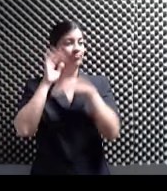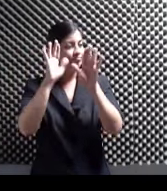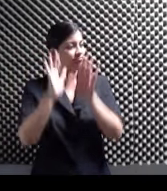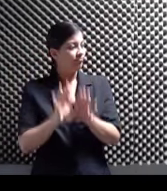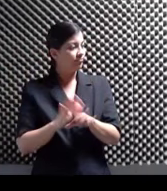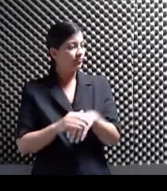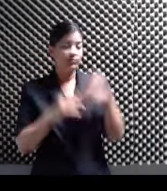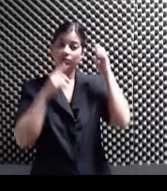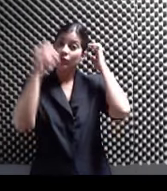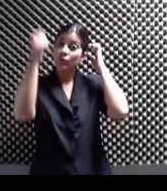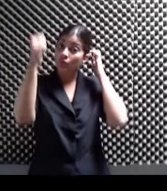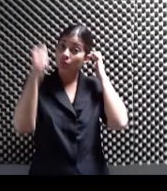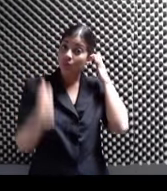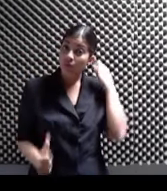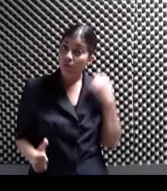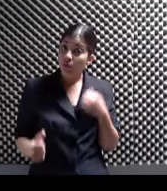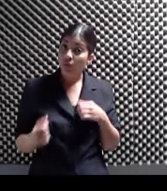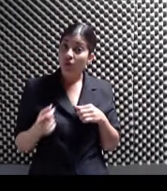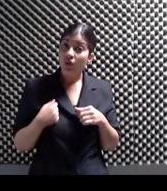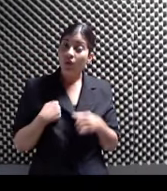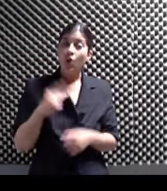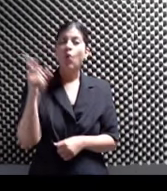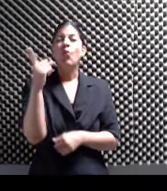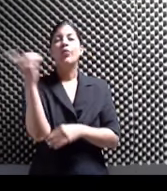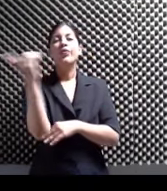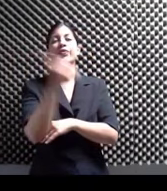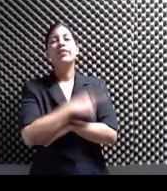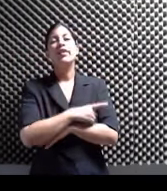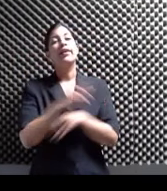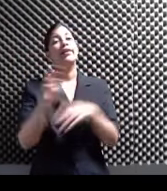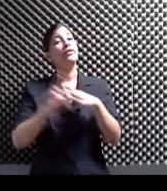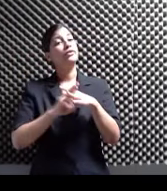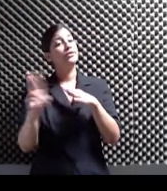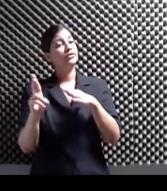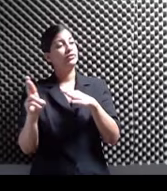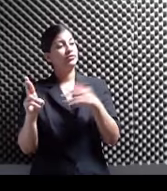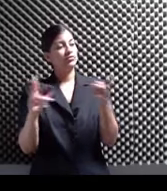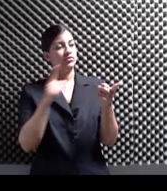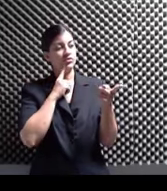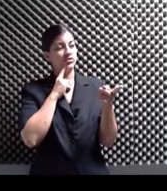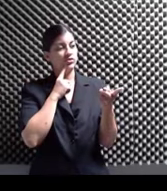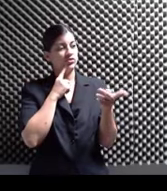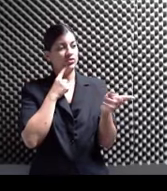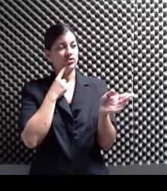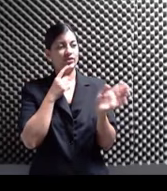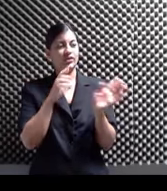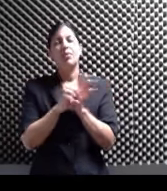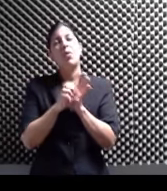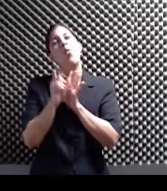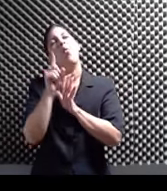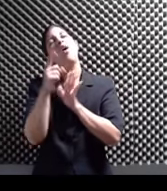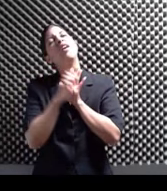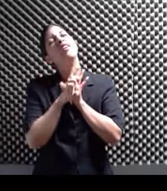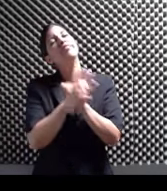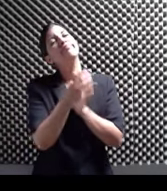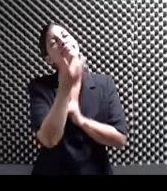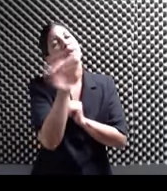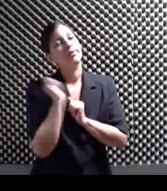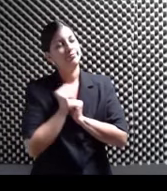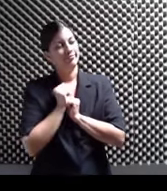contaba, todos los domingos estoy llevando a cabo el One Day Retreat. Es como un sampler. Es como un sampler, exacto. En